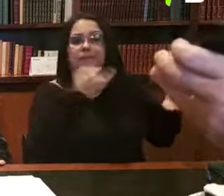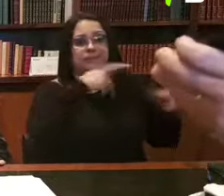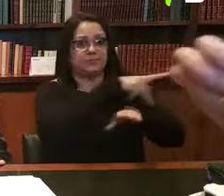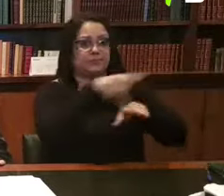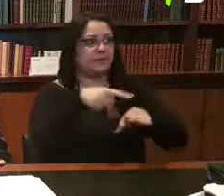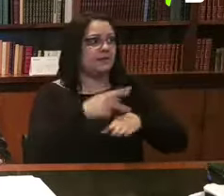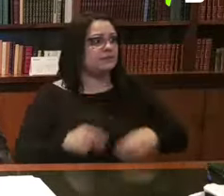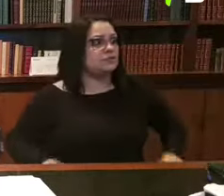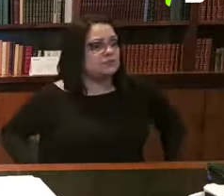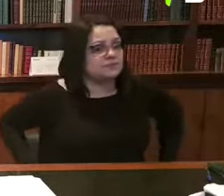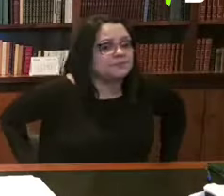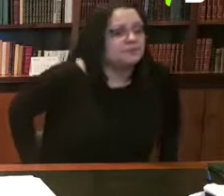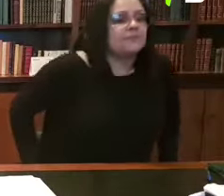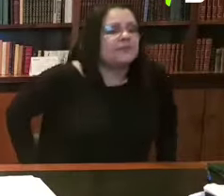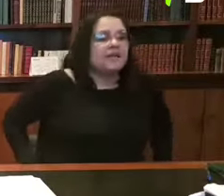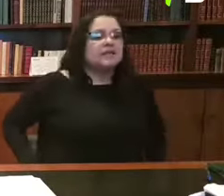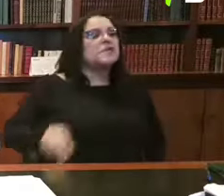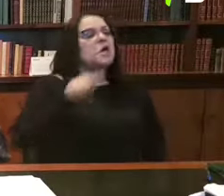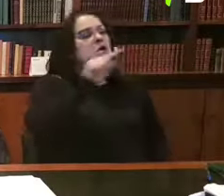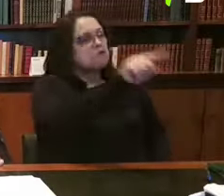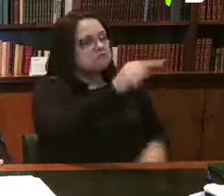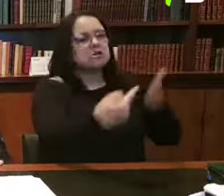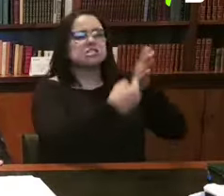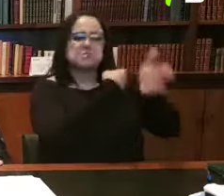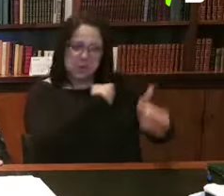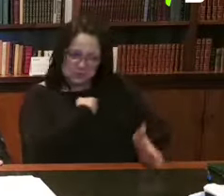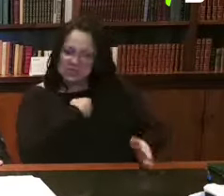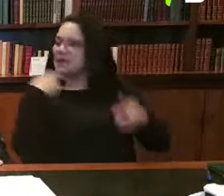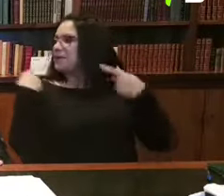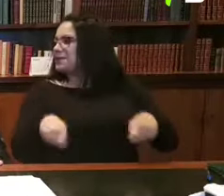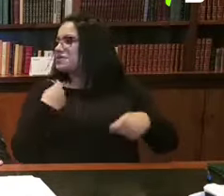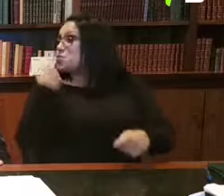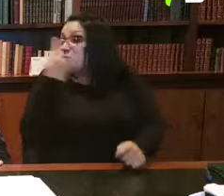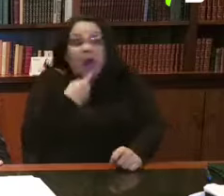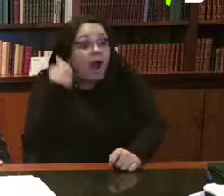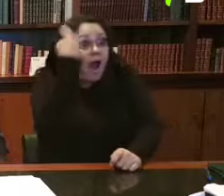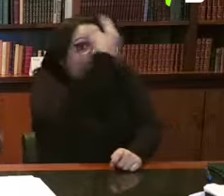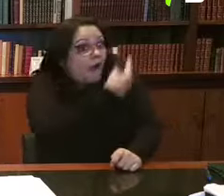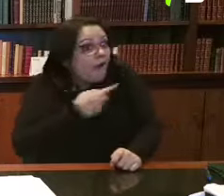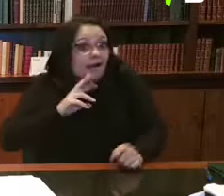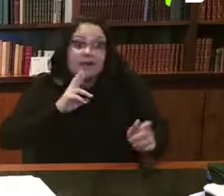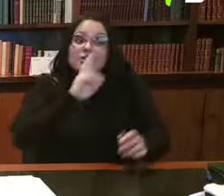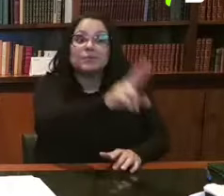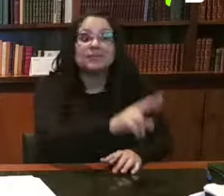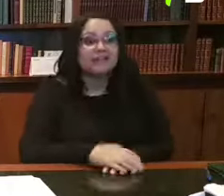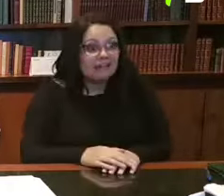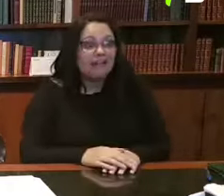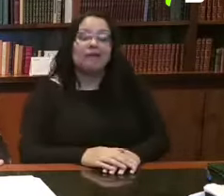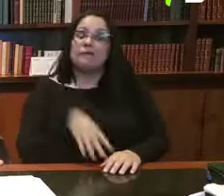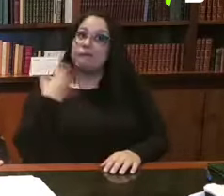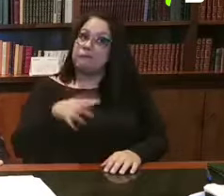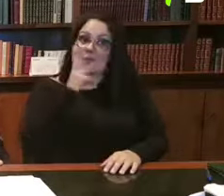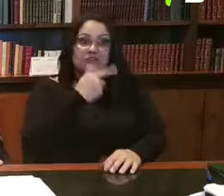olha eu acho que com gente como você se perguntando eu vou precisar de uma hora um programa especial que eu moro eu empresto para